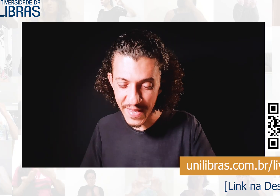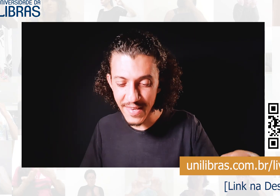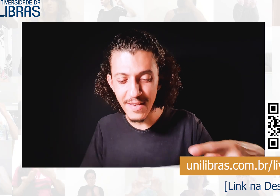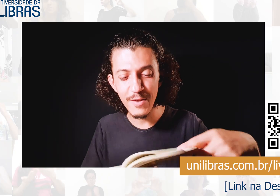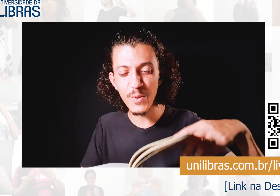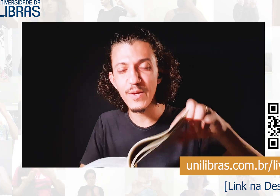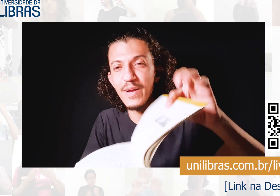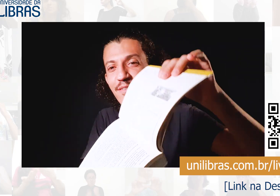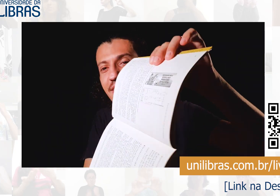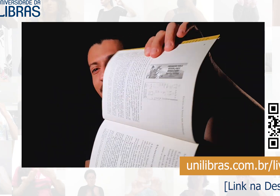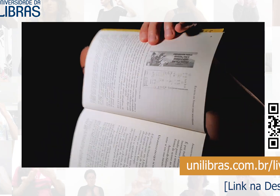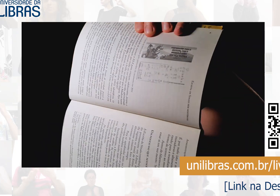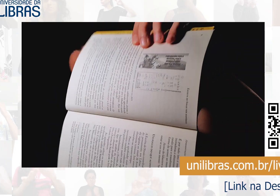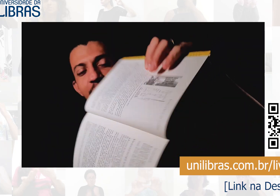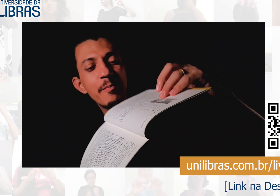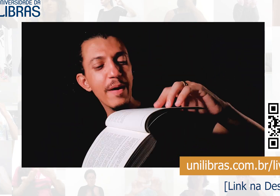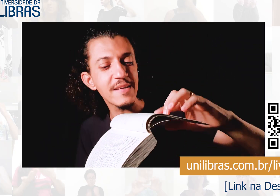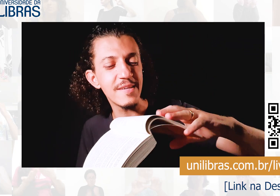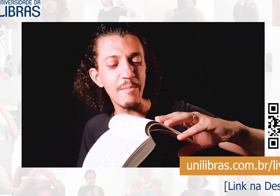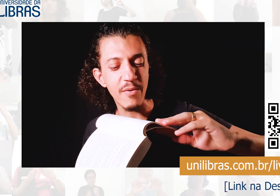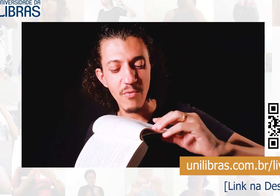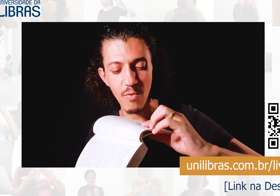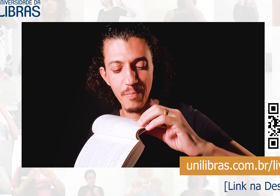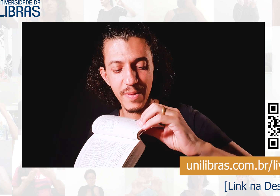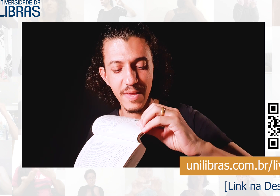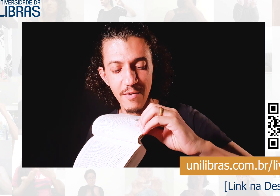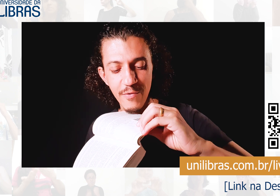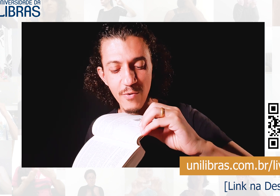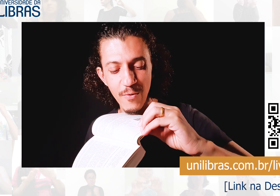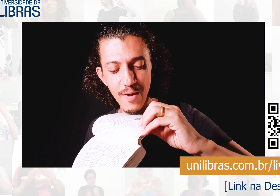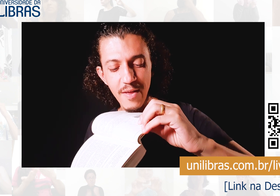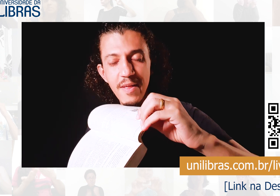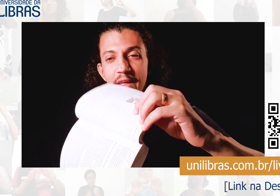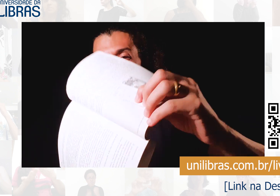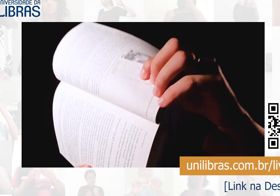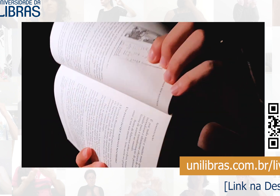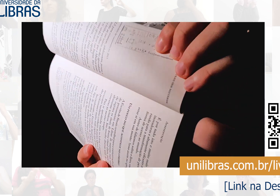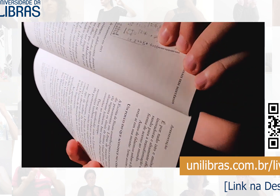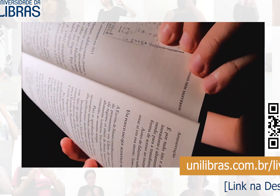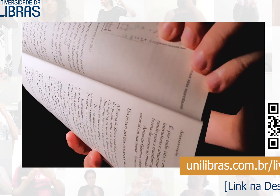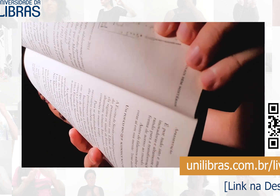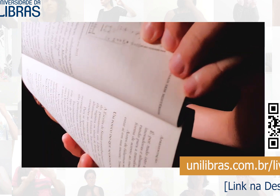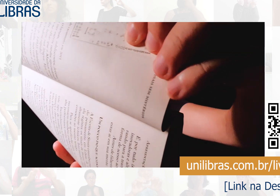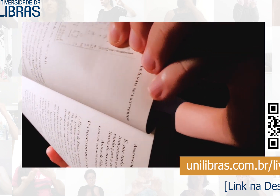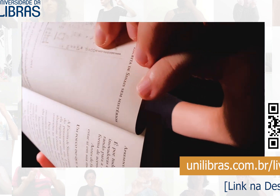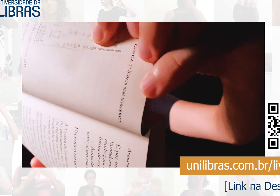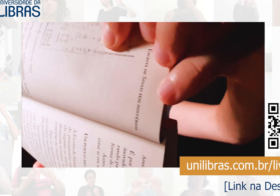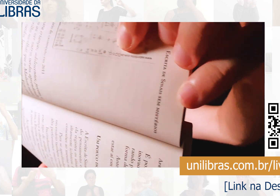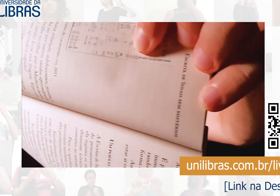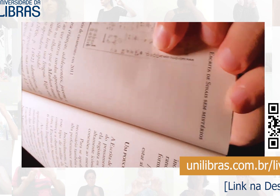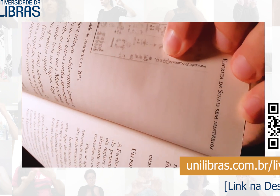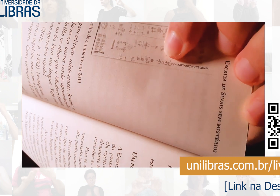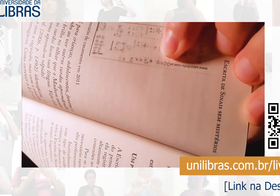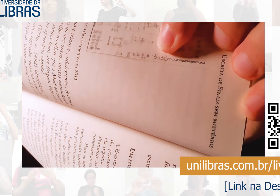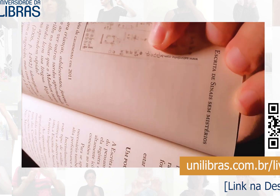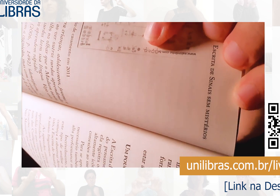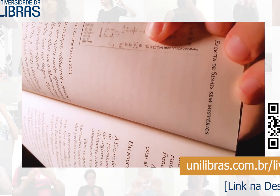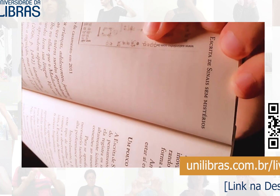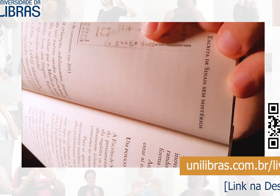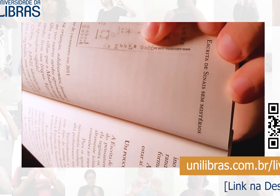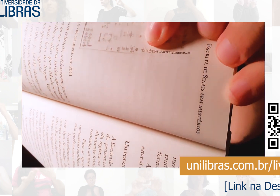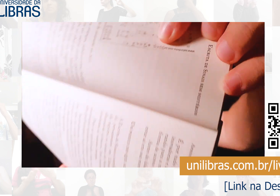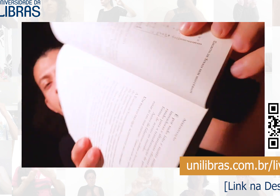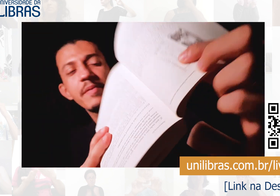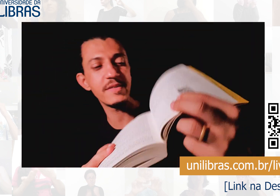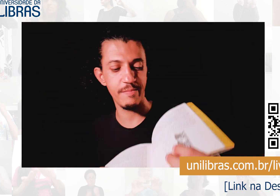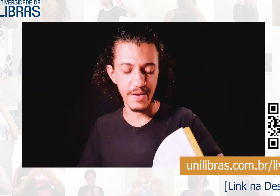2012. Tá pequenininho aqui, olha. Não sei se vocês vão conseguir perceber o quão pequeno ficou essa foto aqui. O cartãozinho isso era até